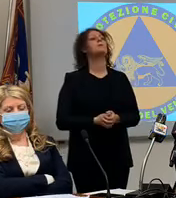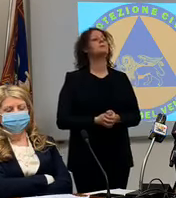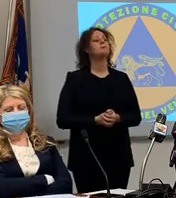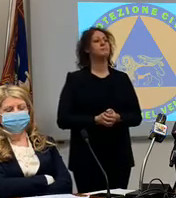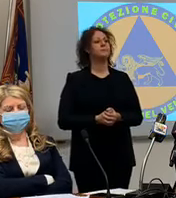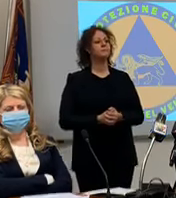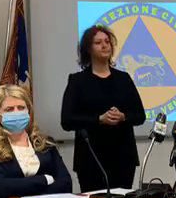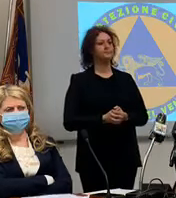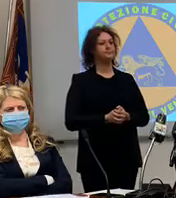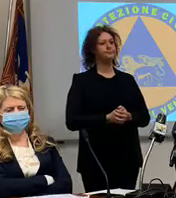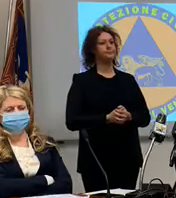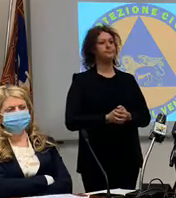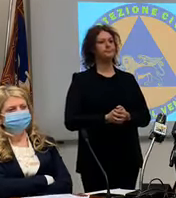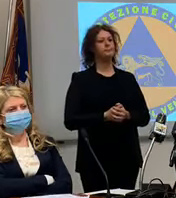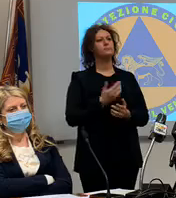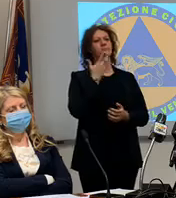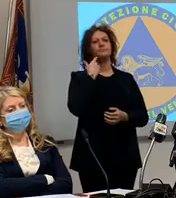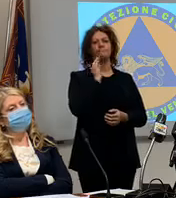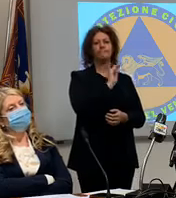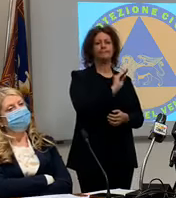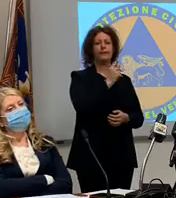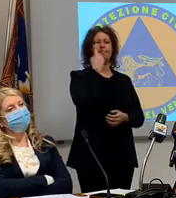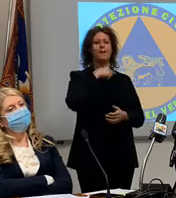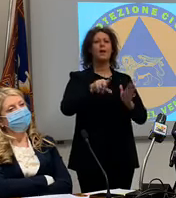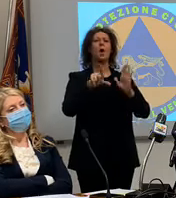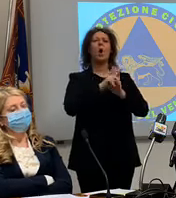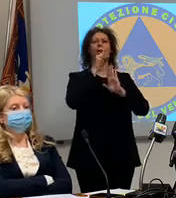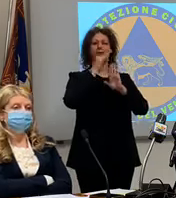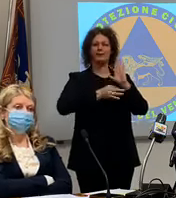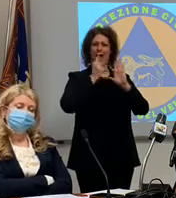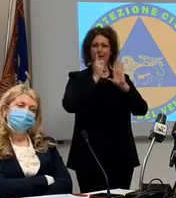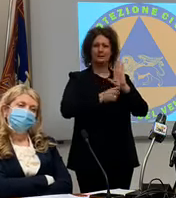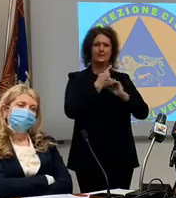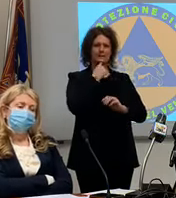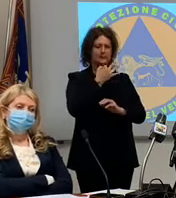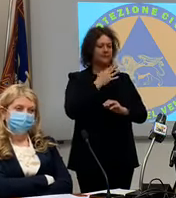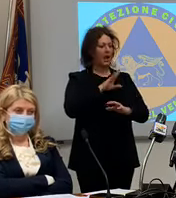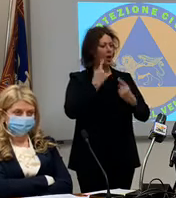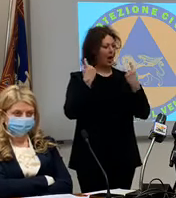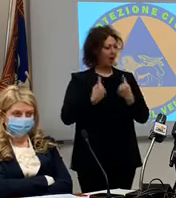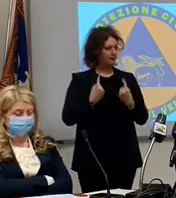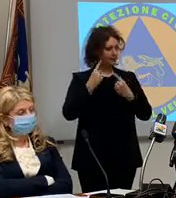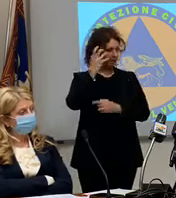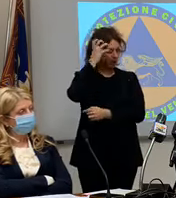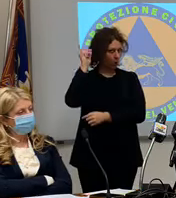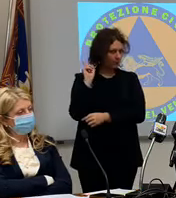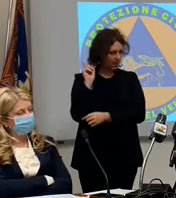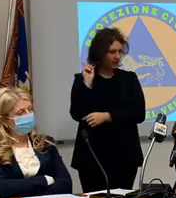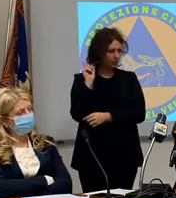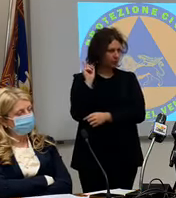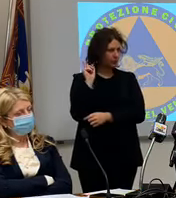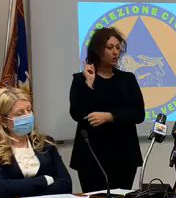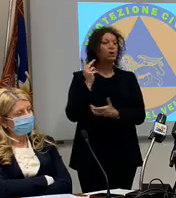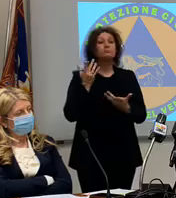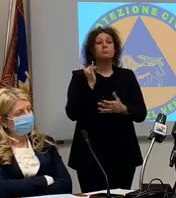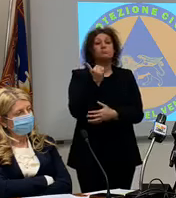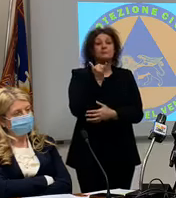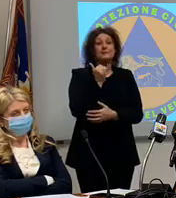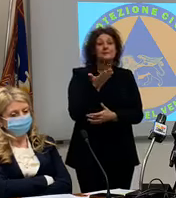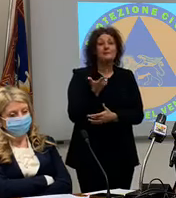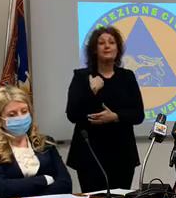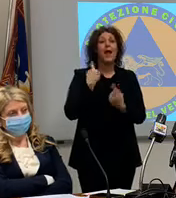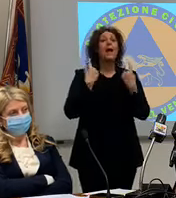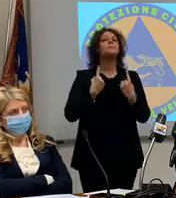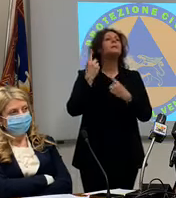e giusto per una questione di metodo quindi aspettate il governo tra oggi e domani per capire come si muove in modine probabilmente